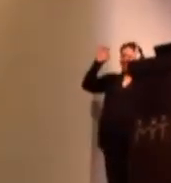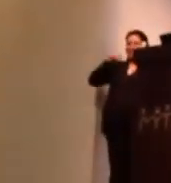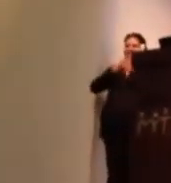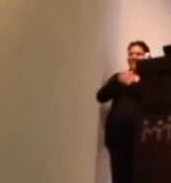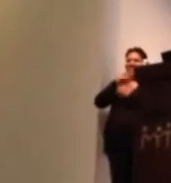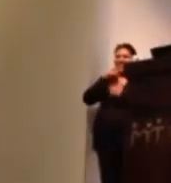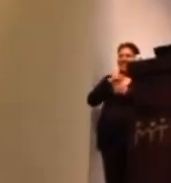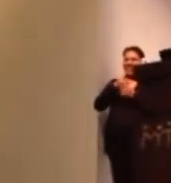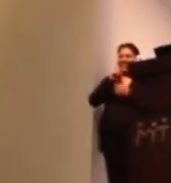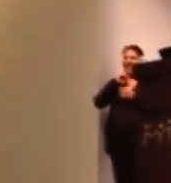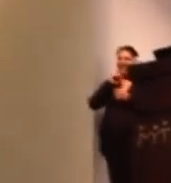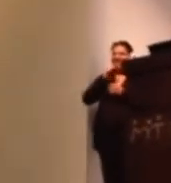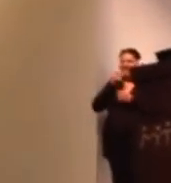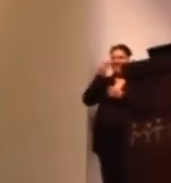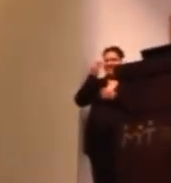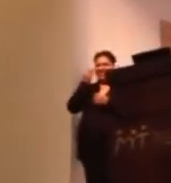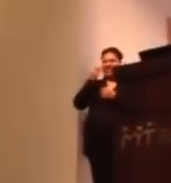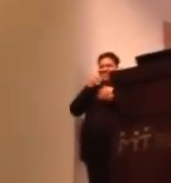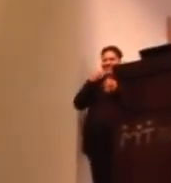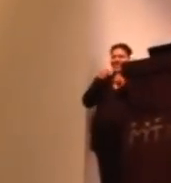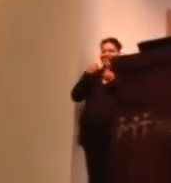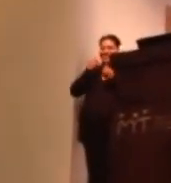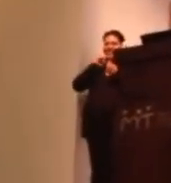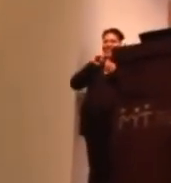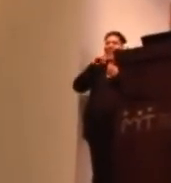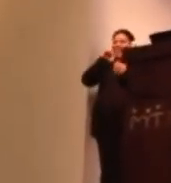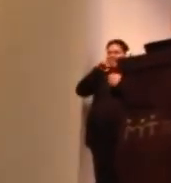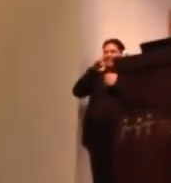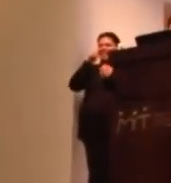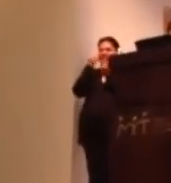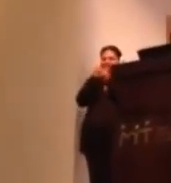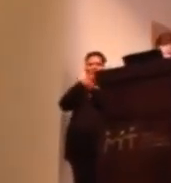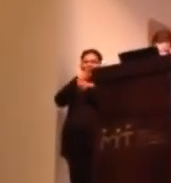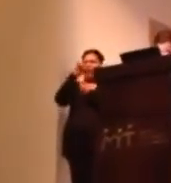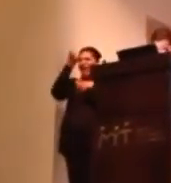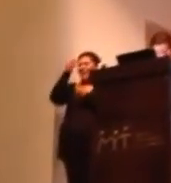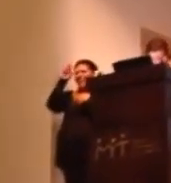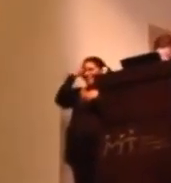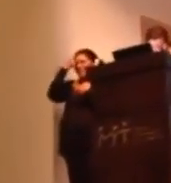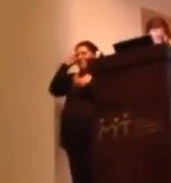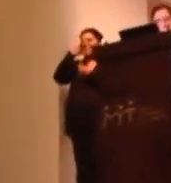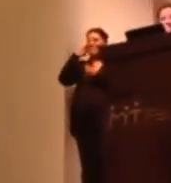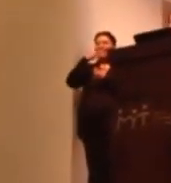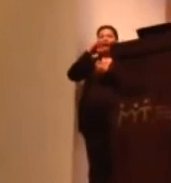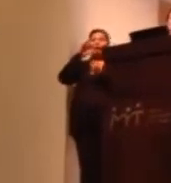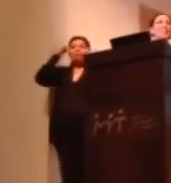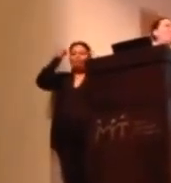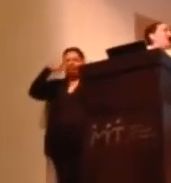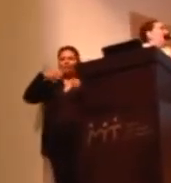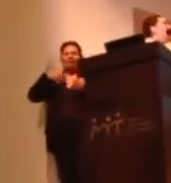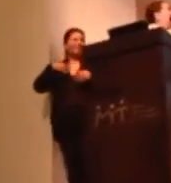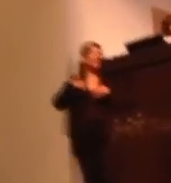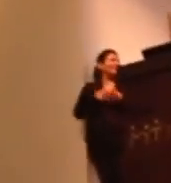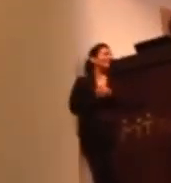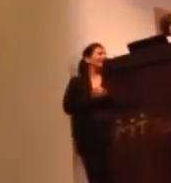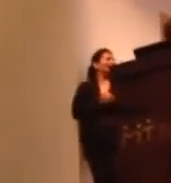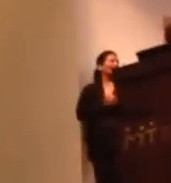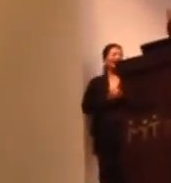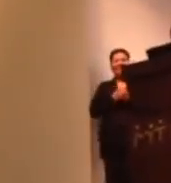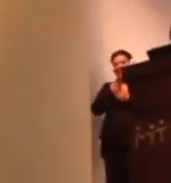¿Cómo se llama el otro? Bueno, ¿cómo se llama? Justin Bieber. Justin Bieber.